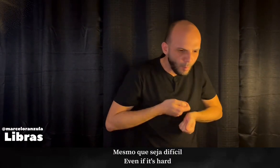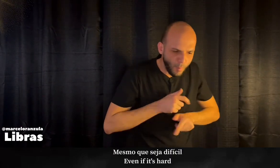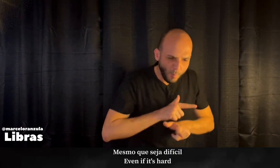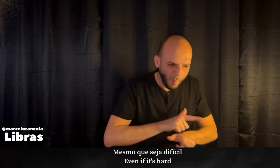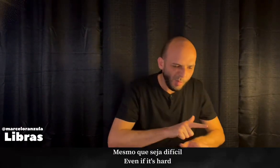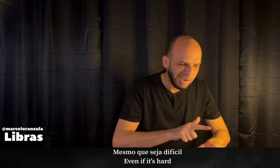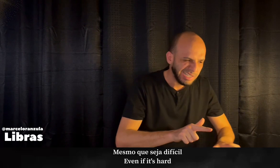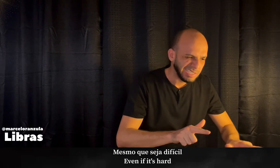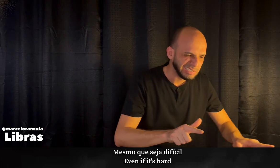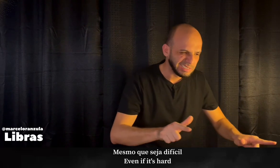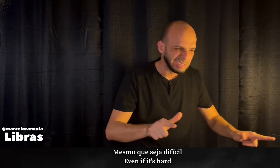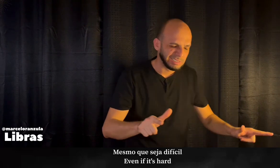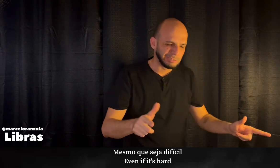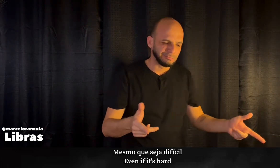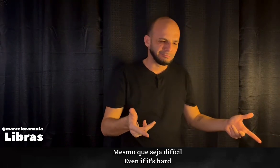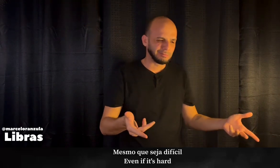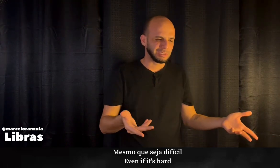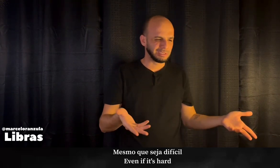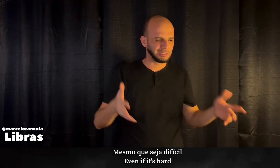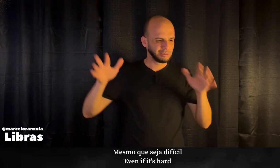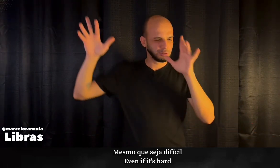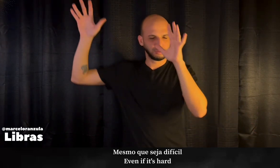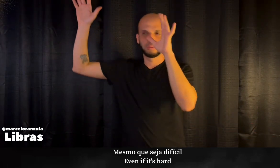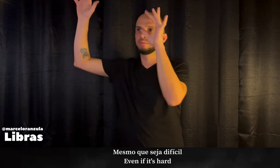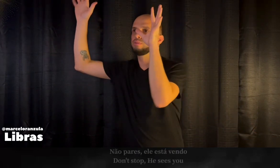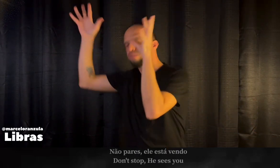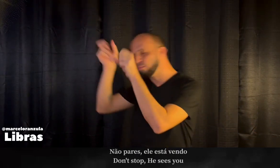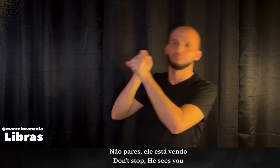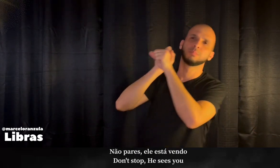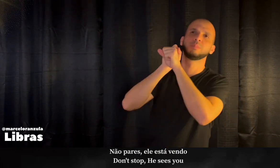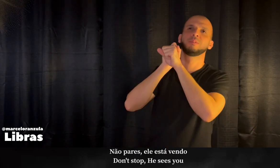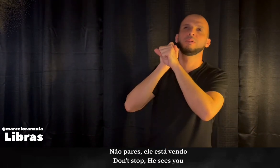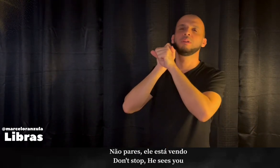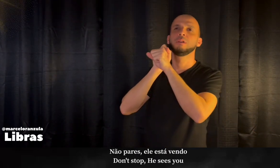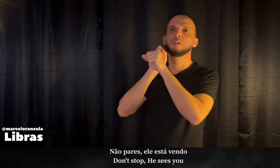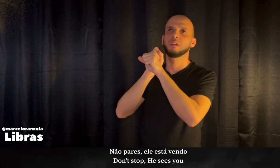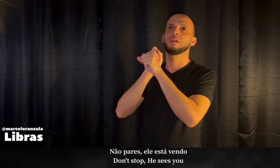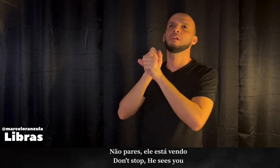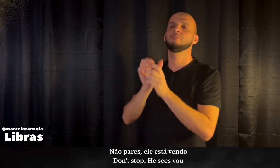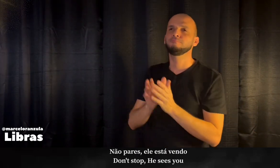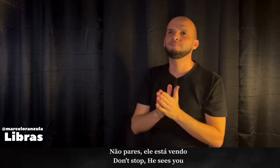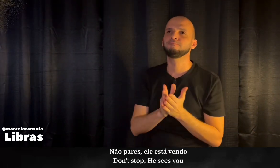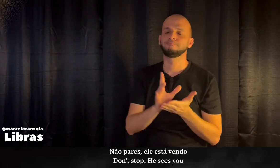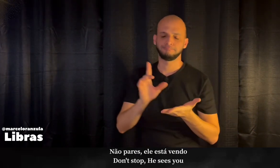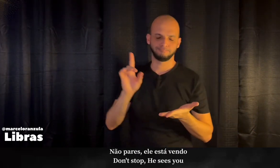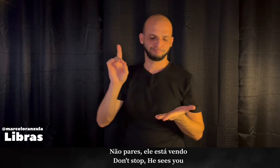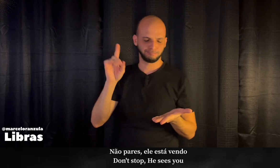Mesmo que seja difícil Não pares, Ele está vendo